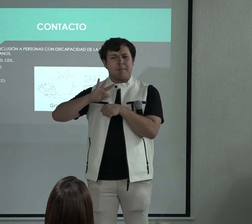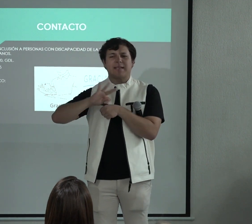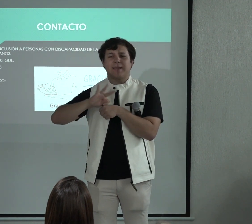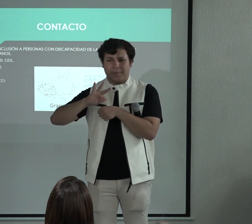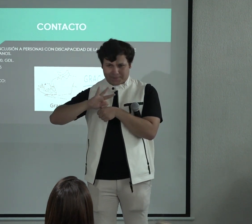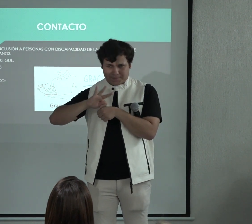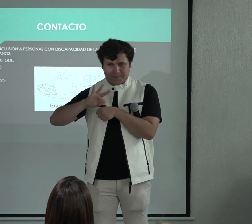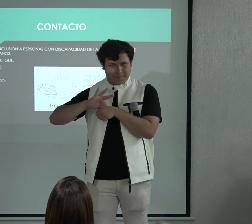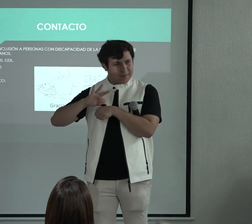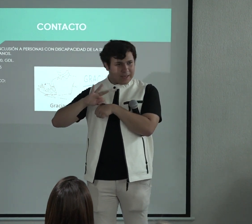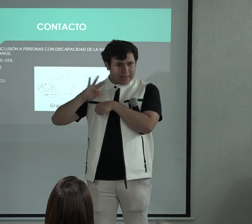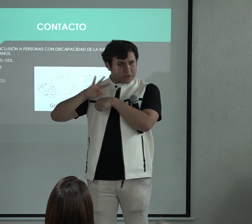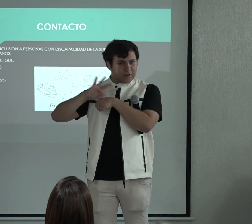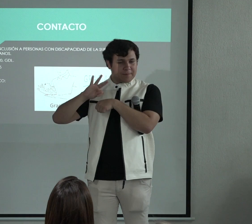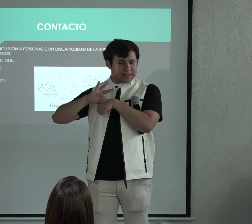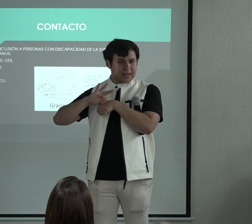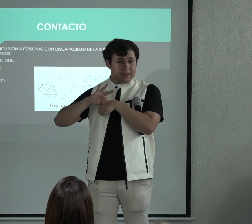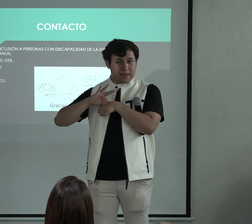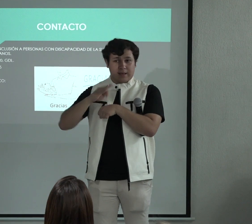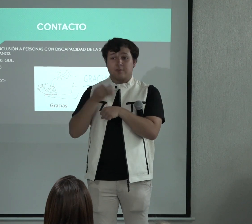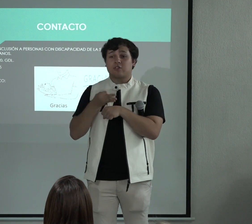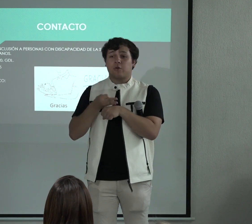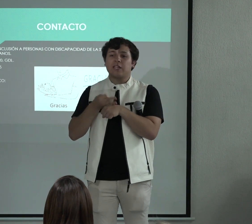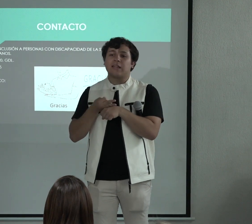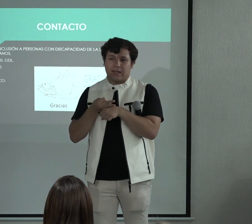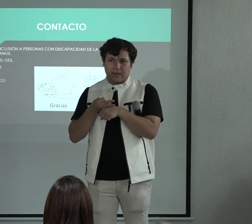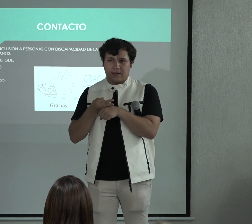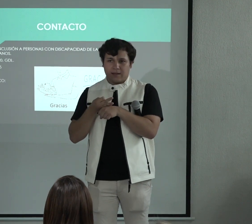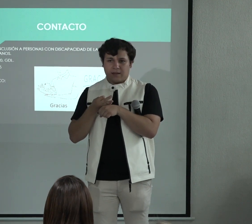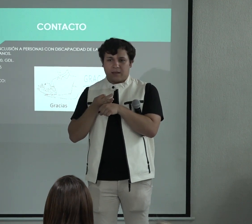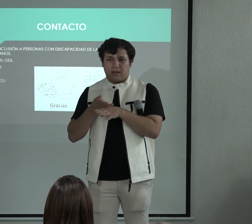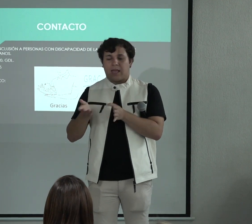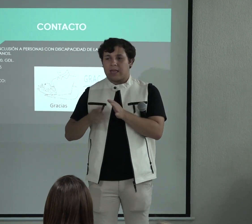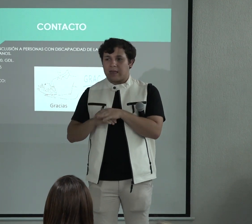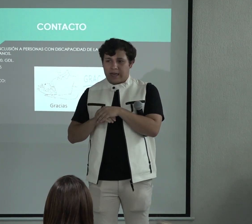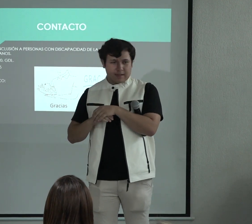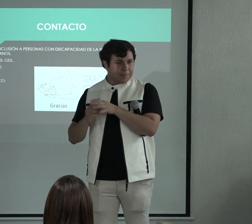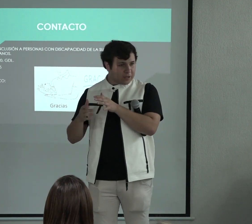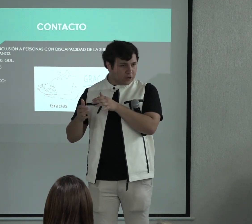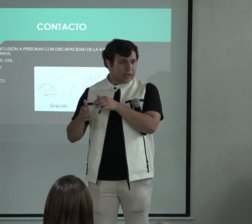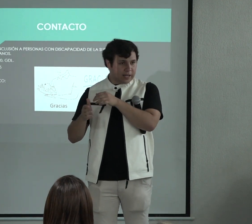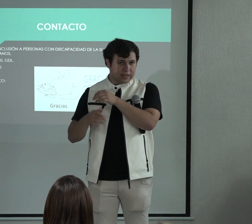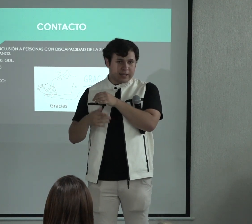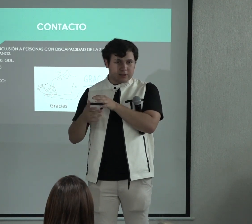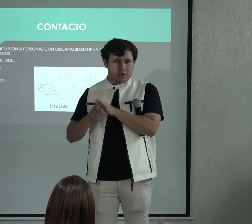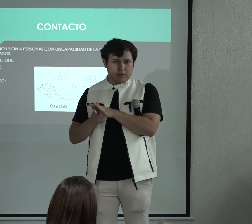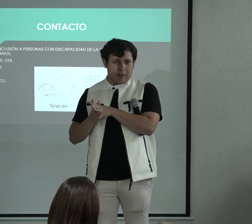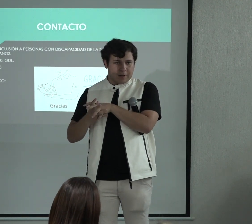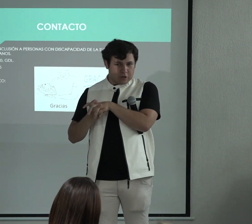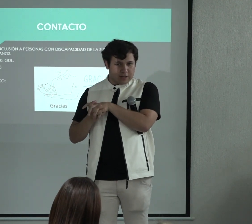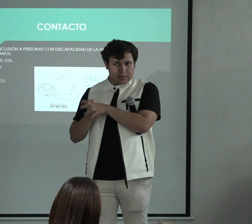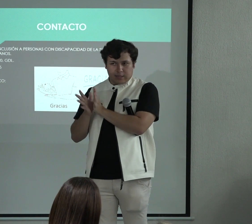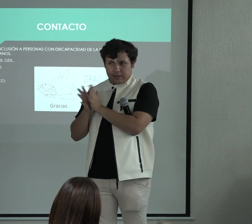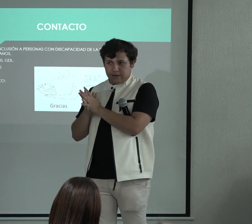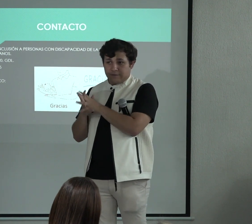Farmacia. Esto es farmacia, esto es ahorita. Y esta persona en TikTok aprendió a decir